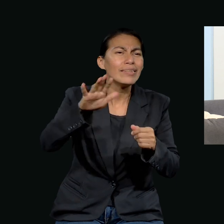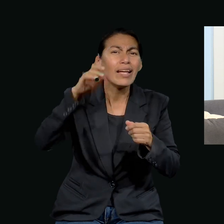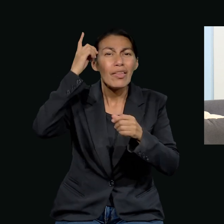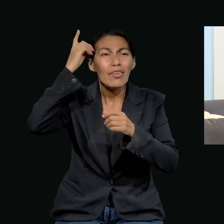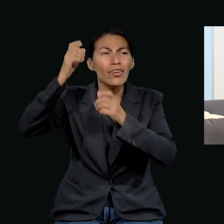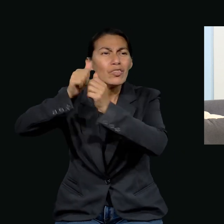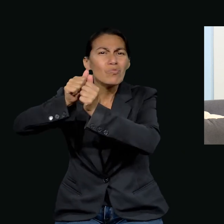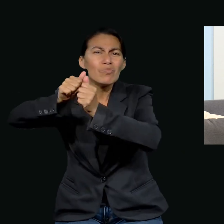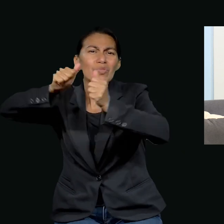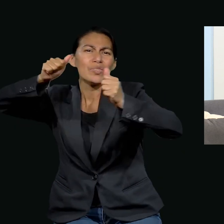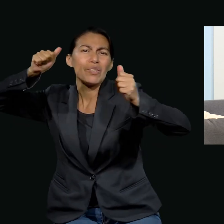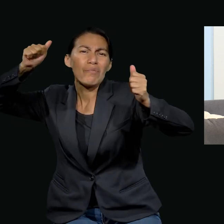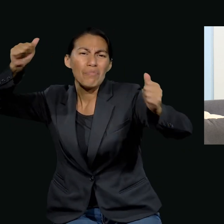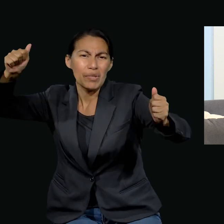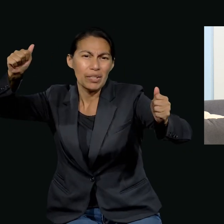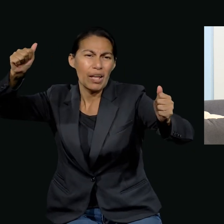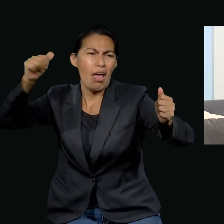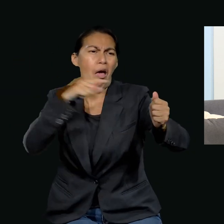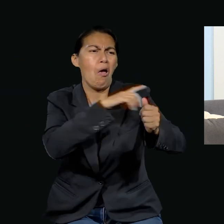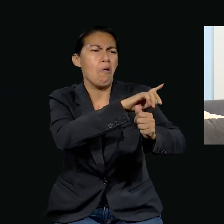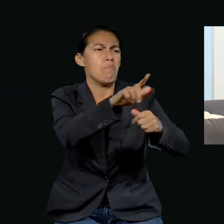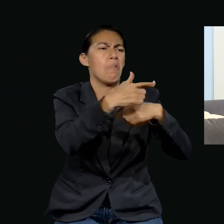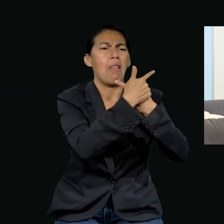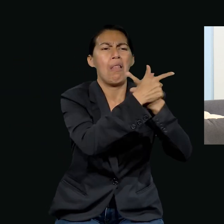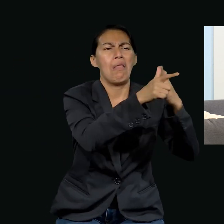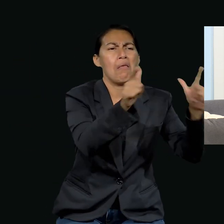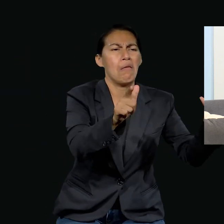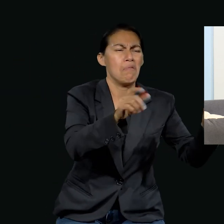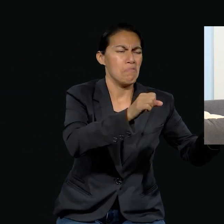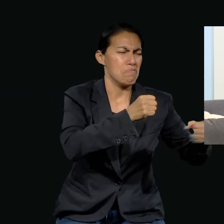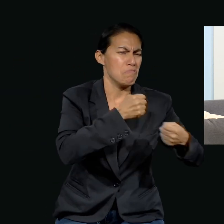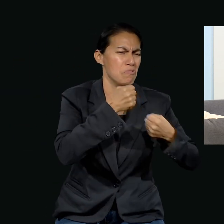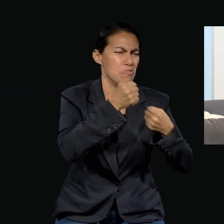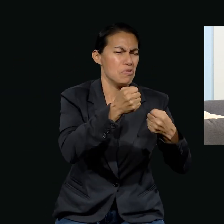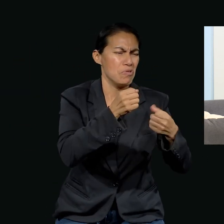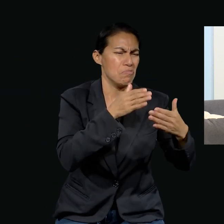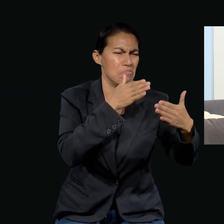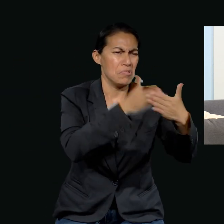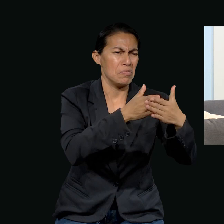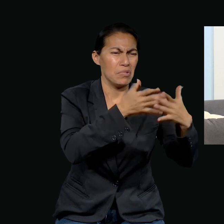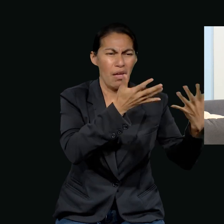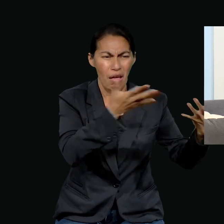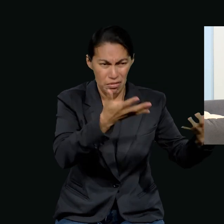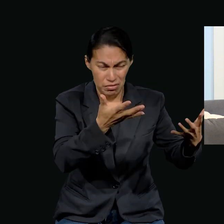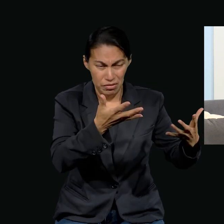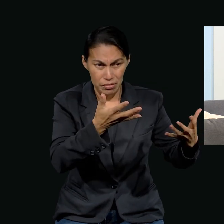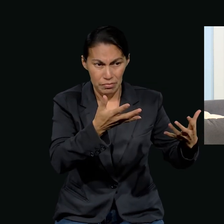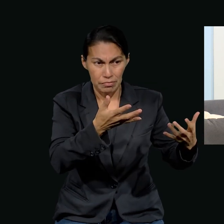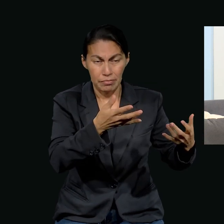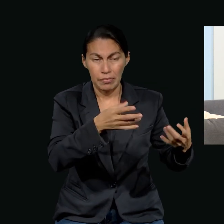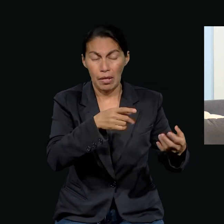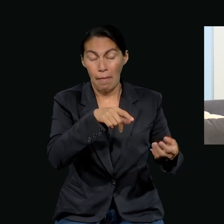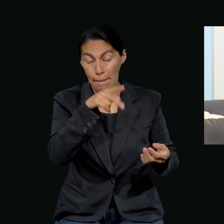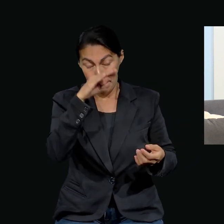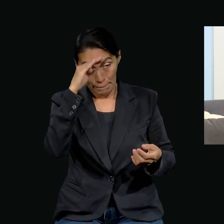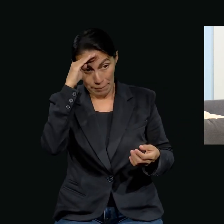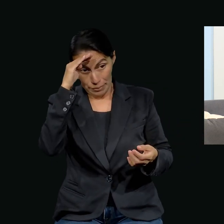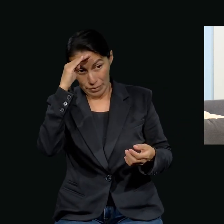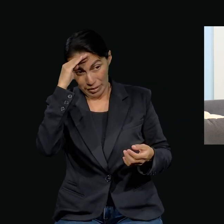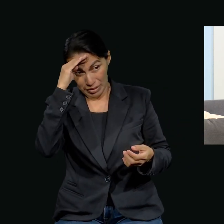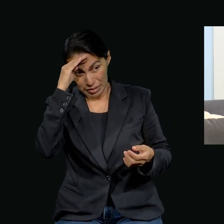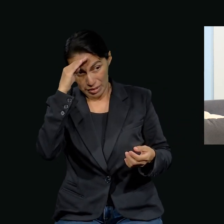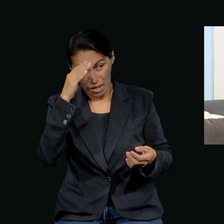independientemente de Dios, teniendo en sí y de por sí sus propios límites y sus propios poderes con que obrar.